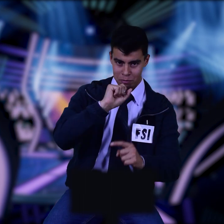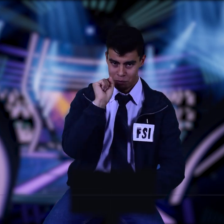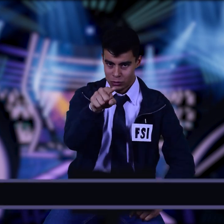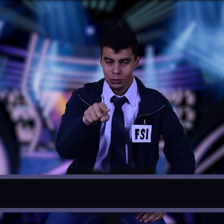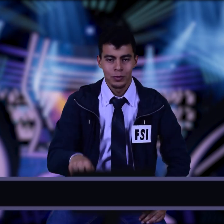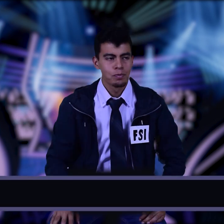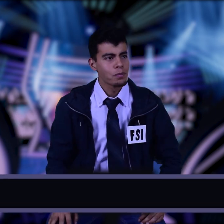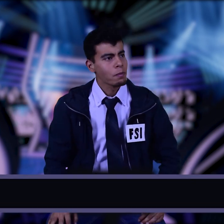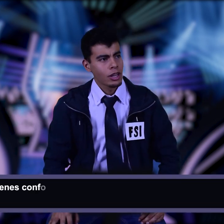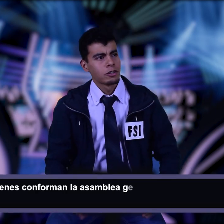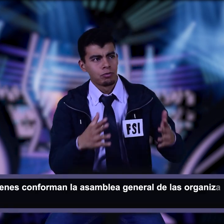Continuamos con la segunda pregunta.